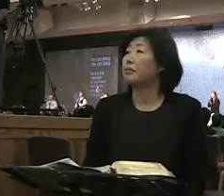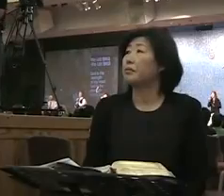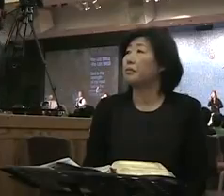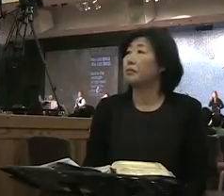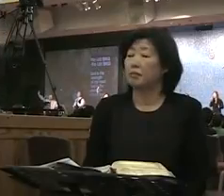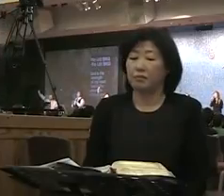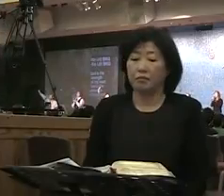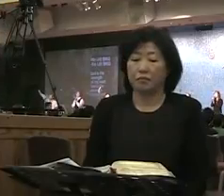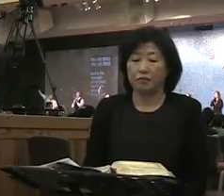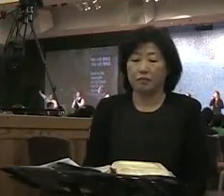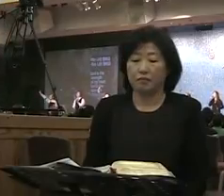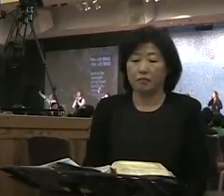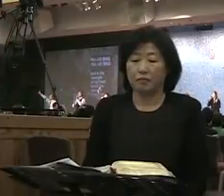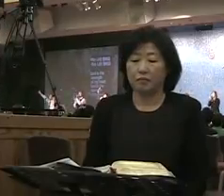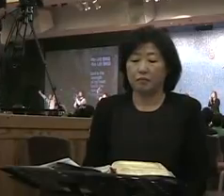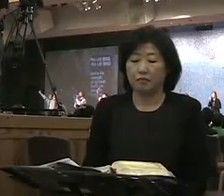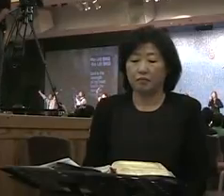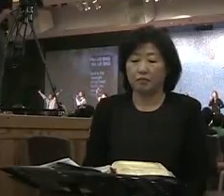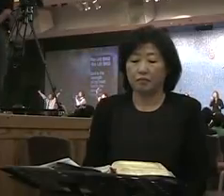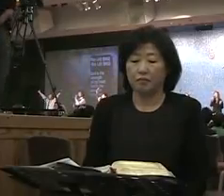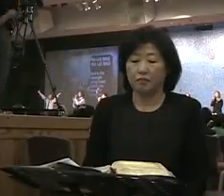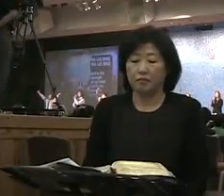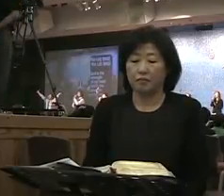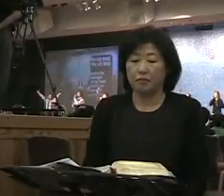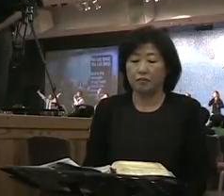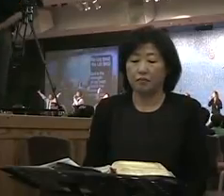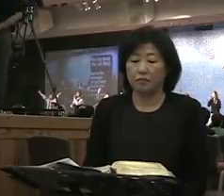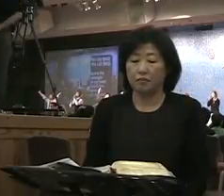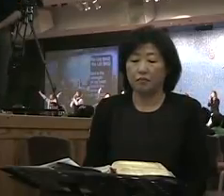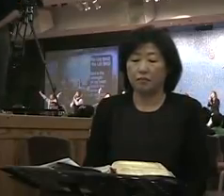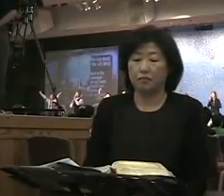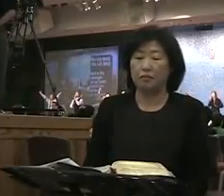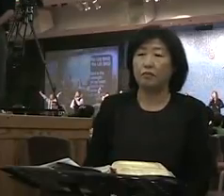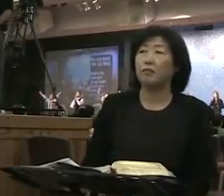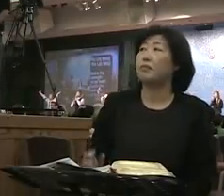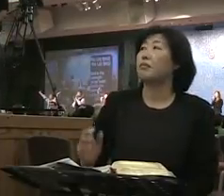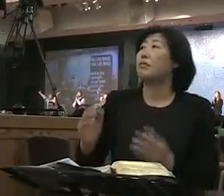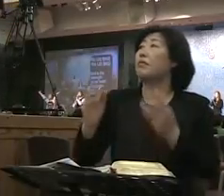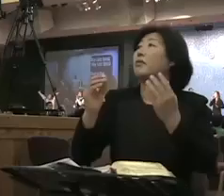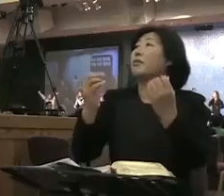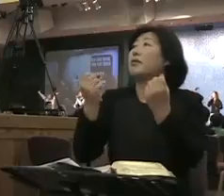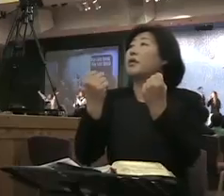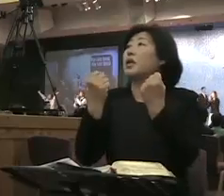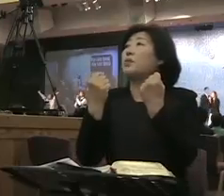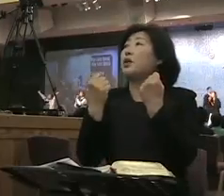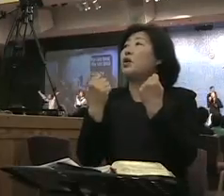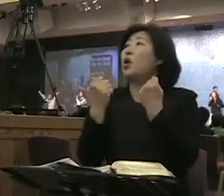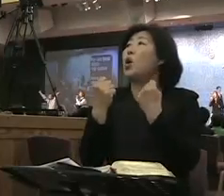주는 나의